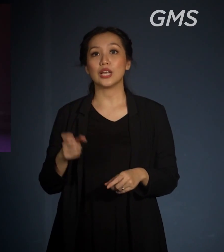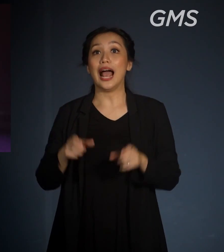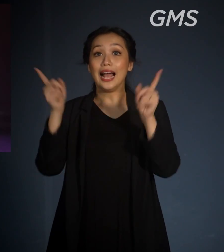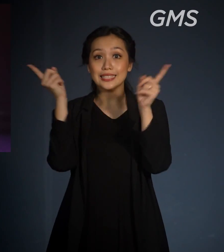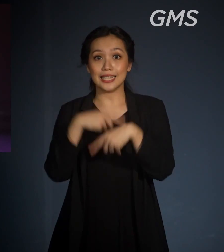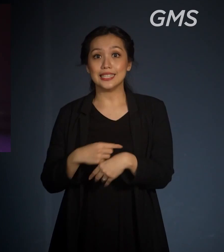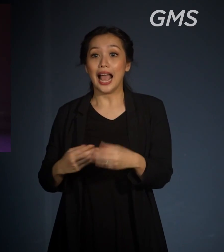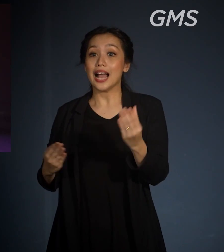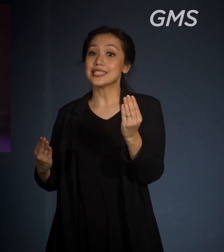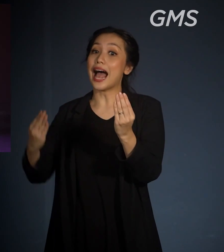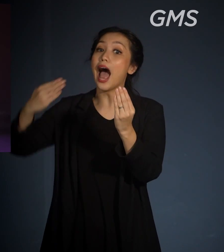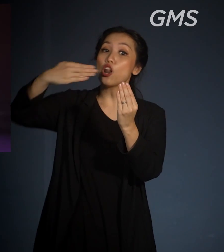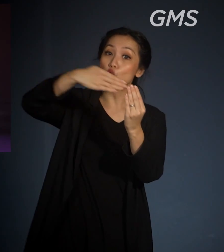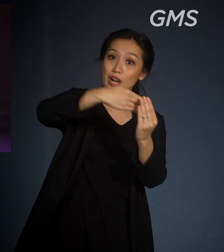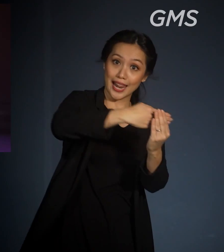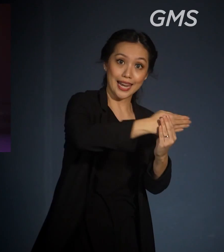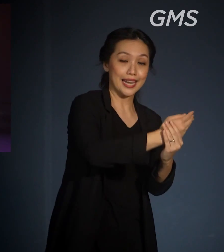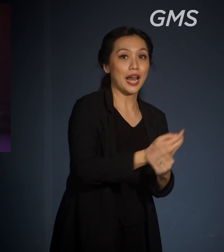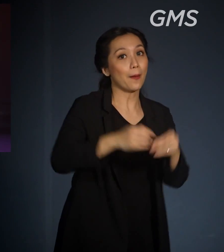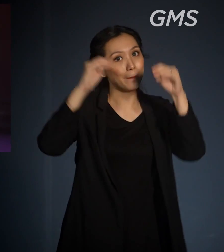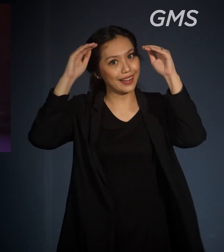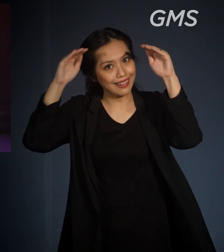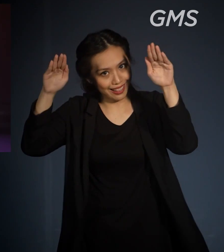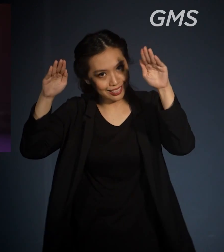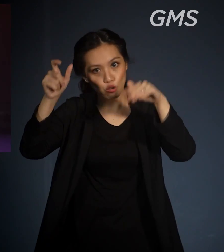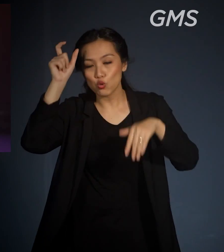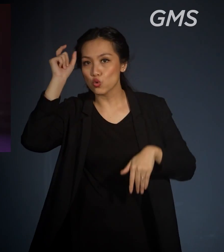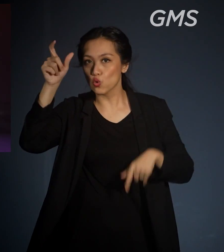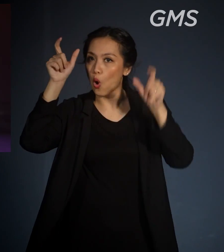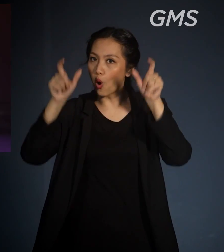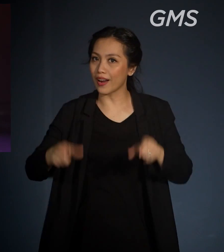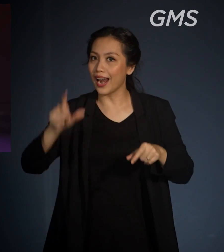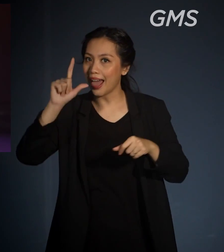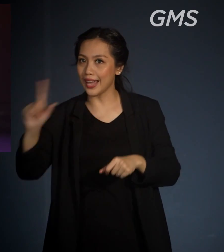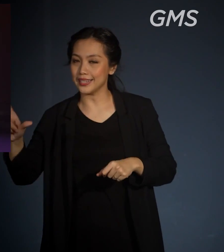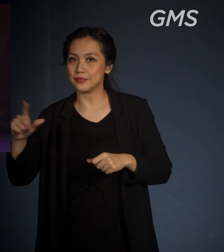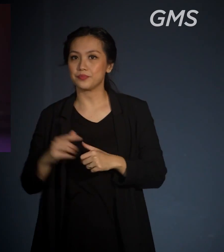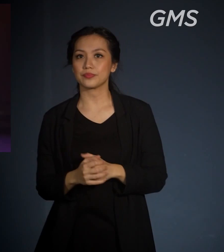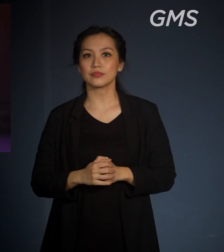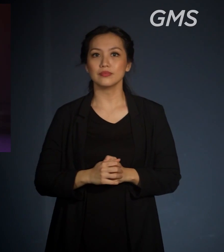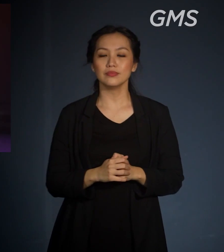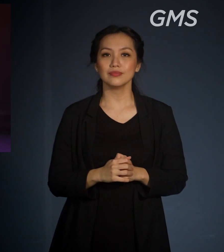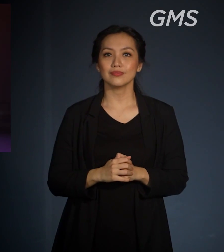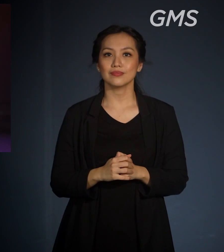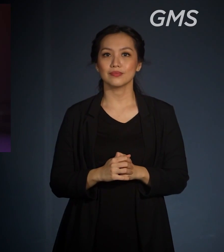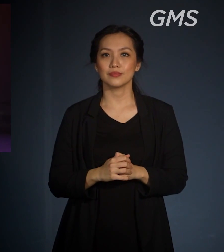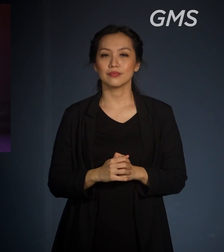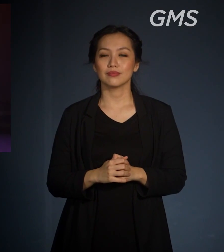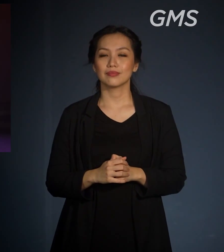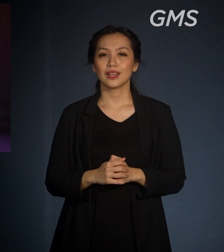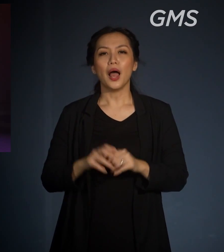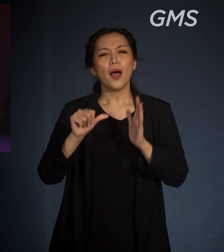Ketika Anda diberkati, makin diberkati gara-gara pekerjaan Anda dibuat berhasil, Tuhan ingin Anda membantu orang